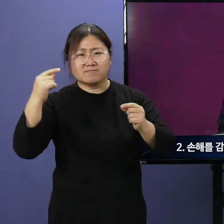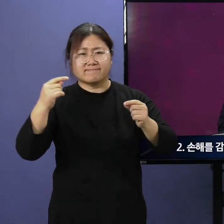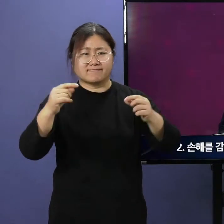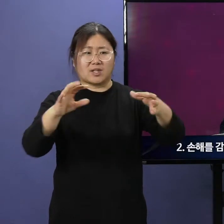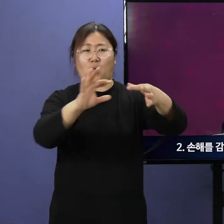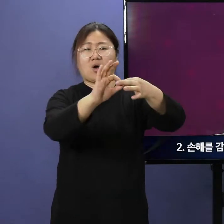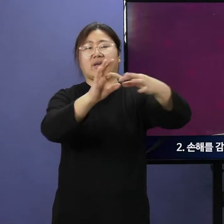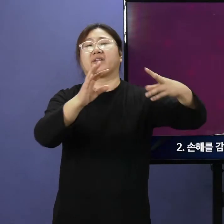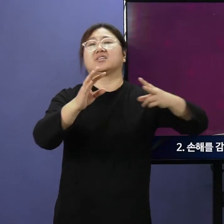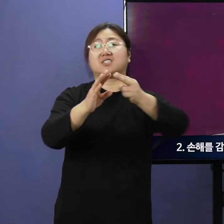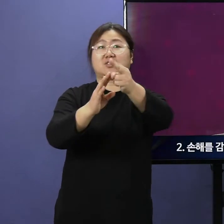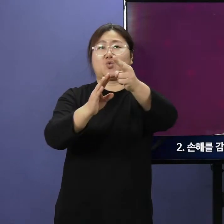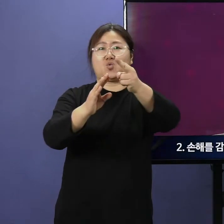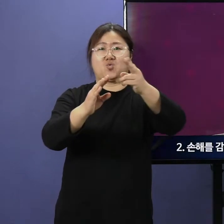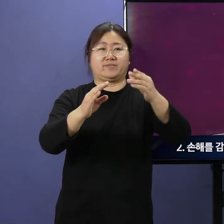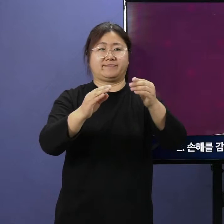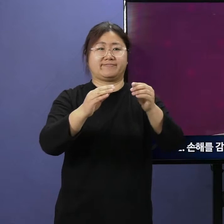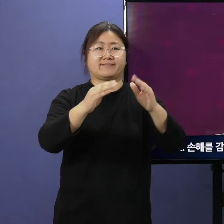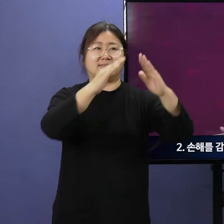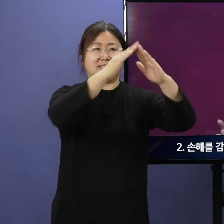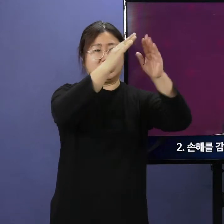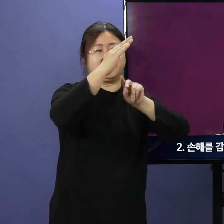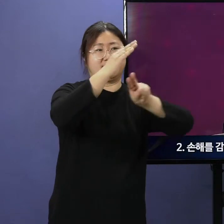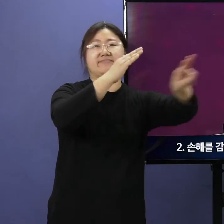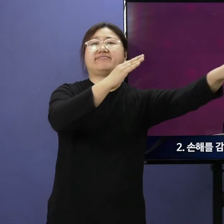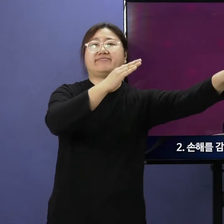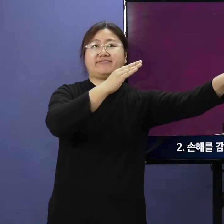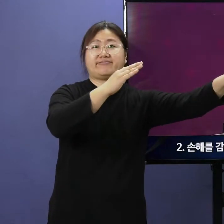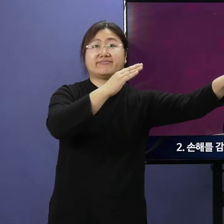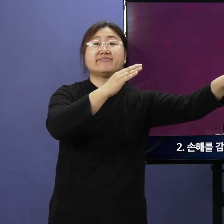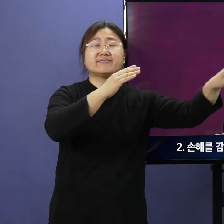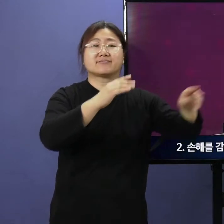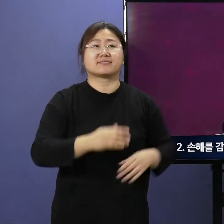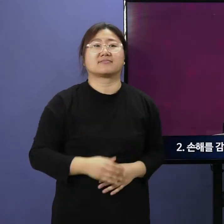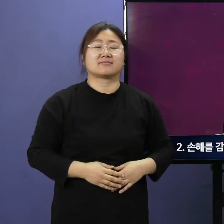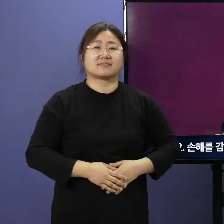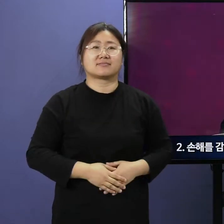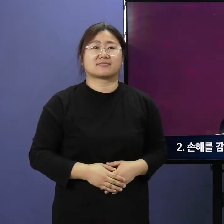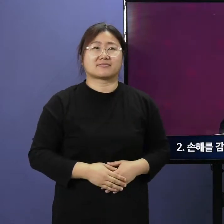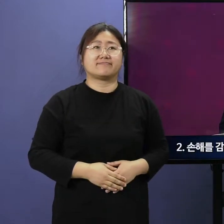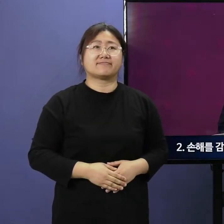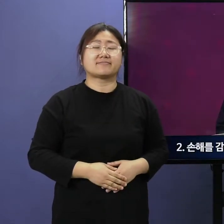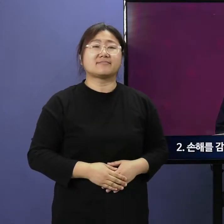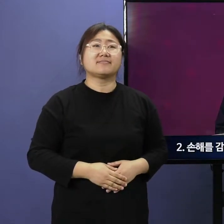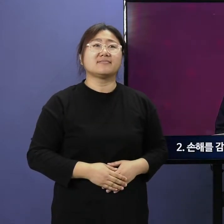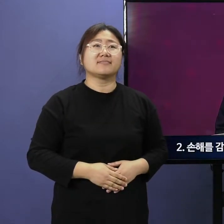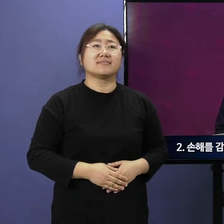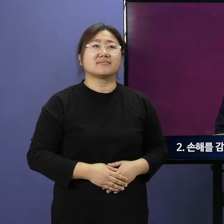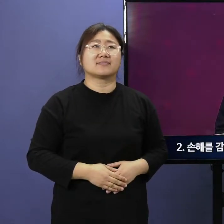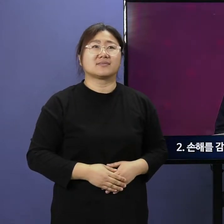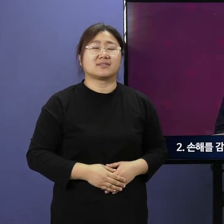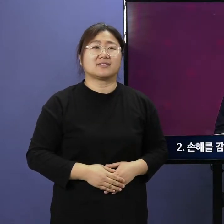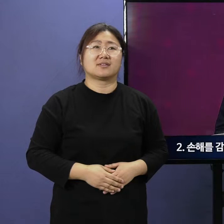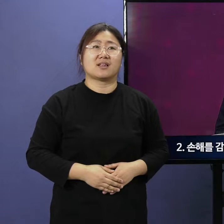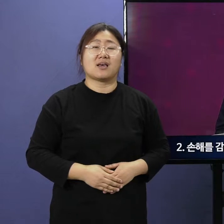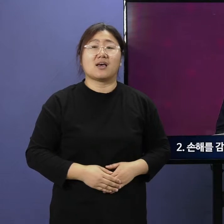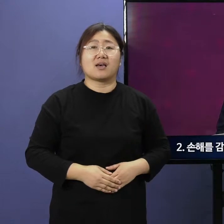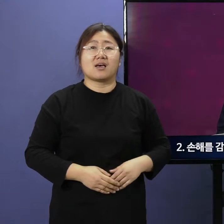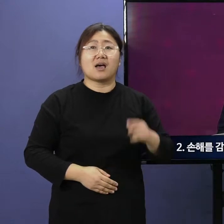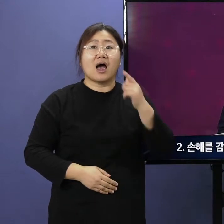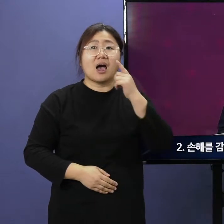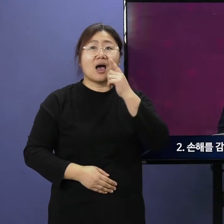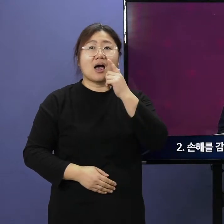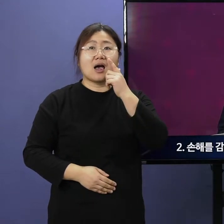이제 아들로서의 신분으로 그 집에 들어올 수 있는 방법은 없습니다. 자격이 없어진